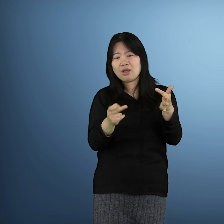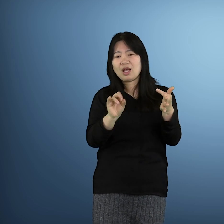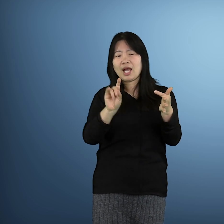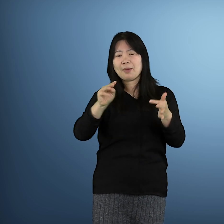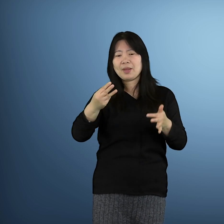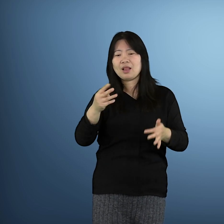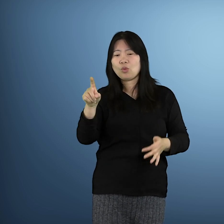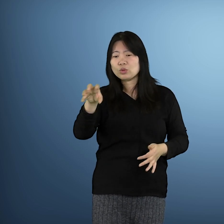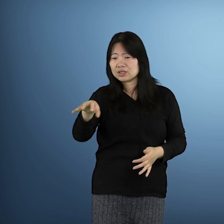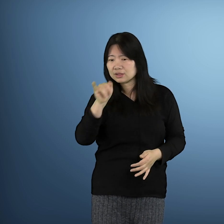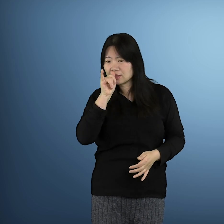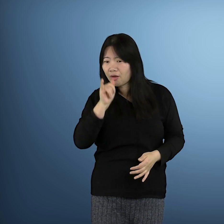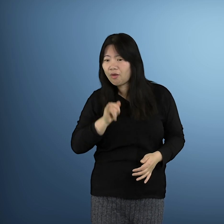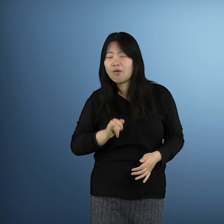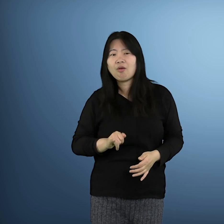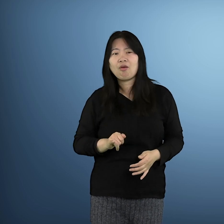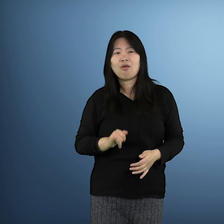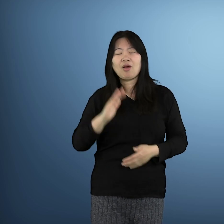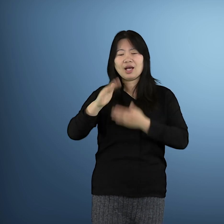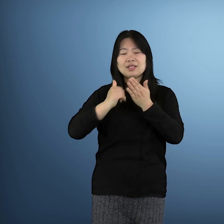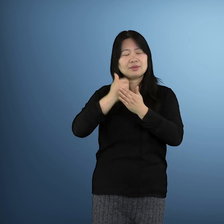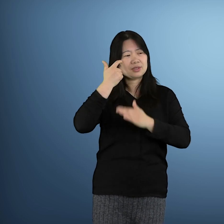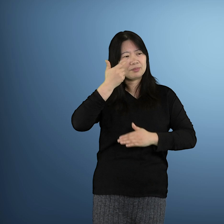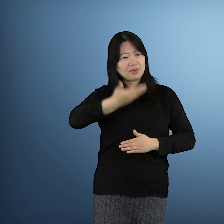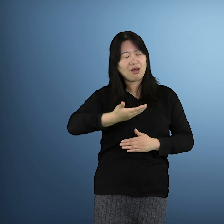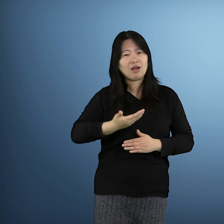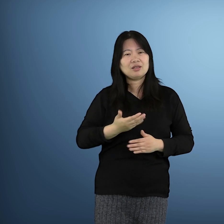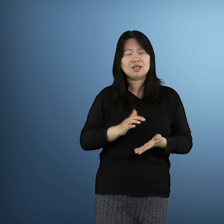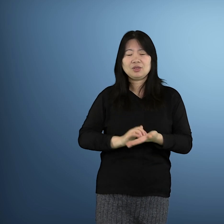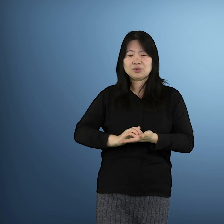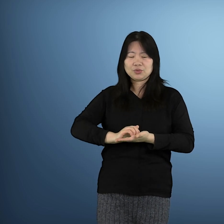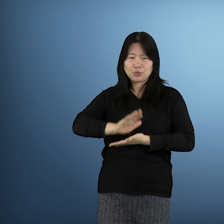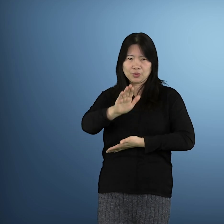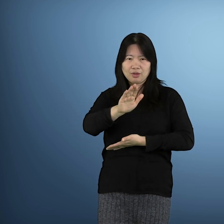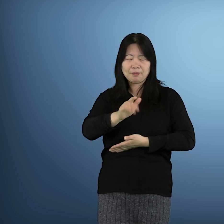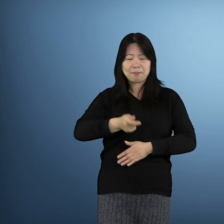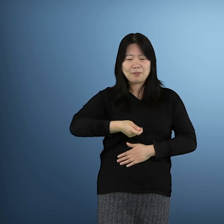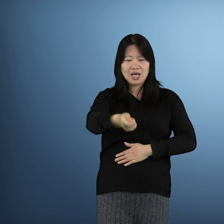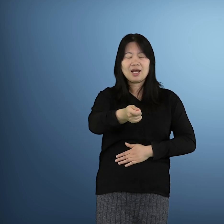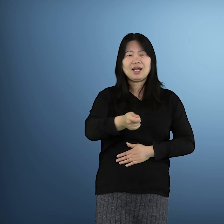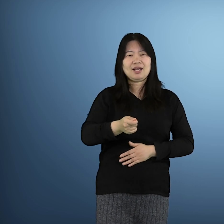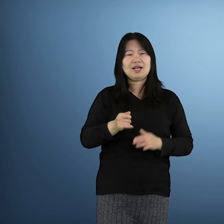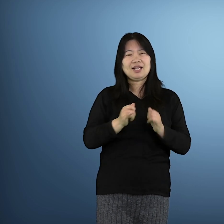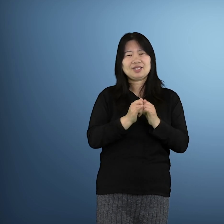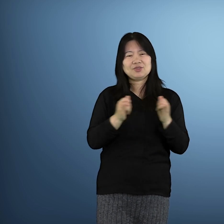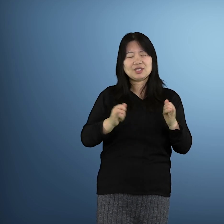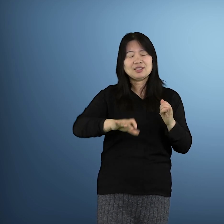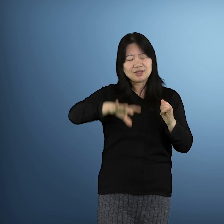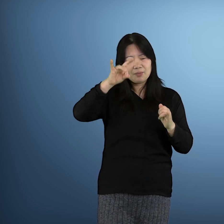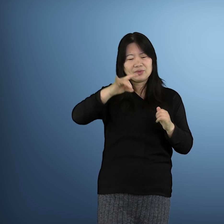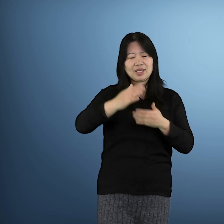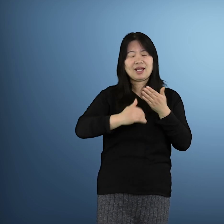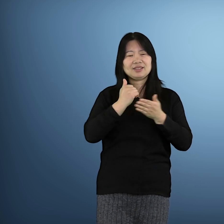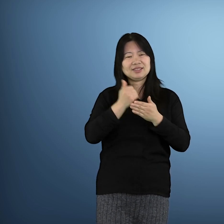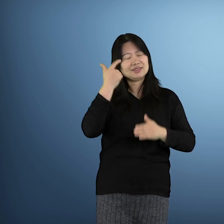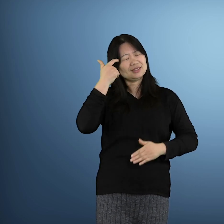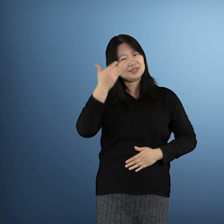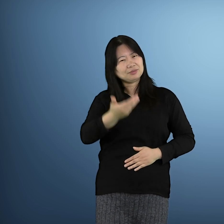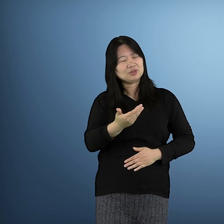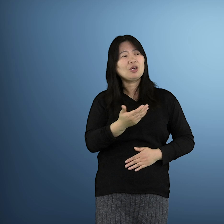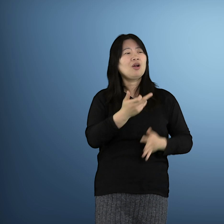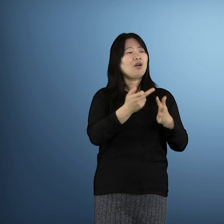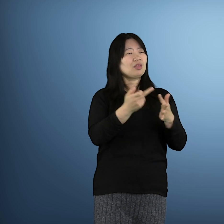있느냐? 하나님의 질문이었어요. 쫓겨난 인류를 향한 하나님의 첫 번째 질문이 네